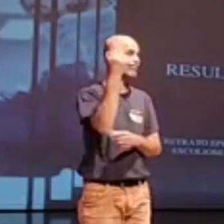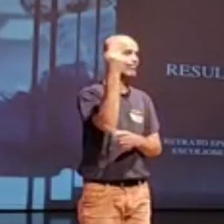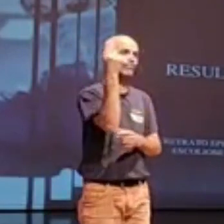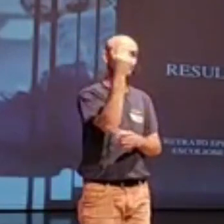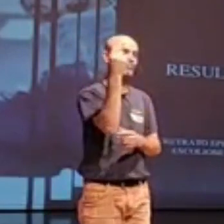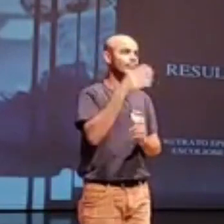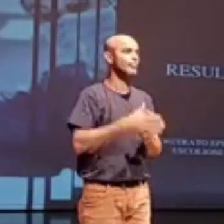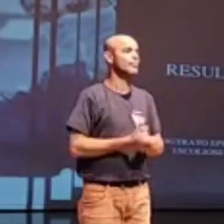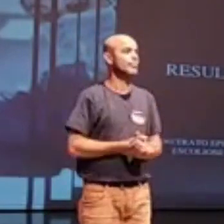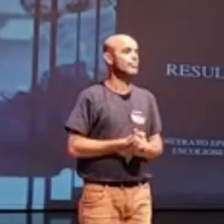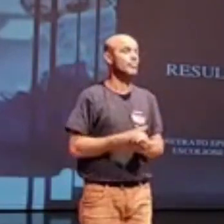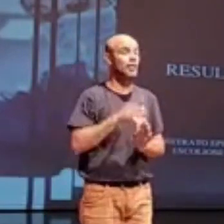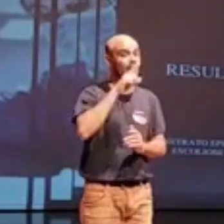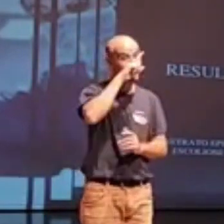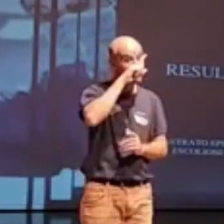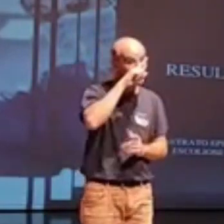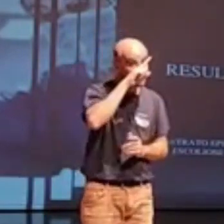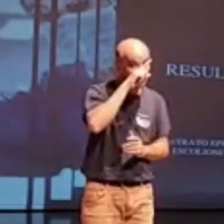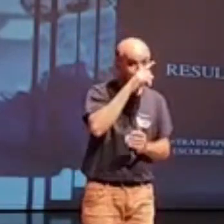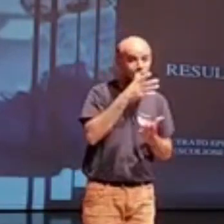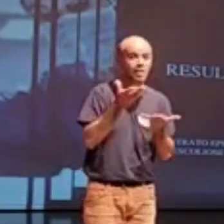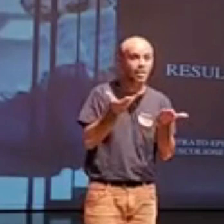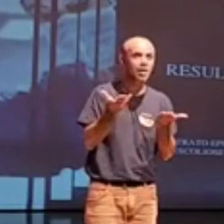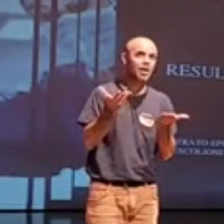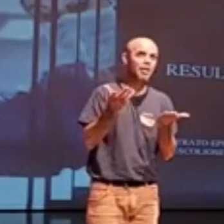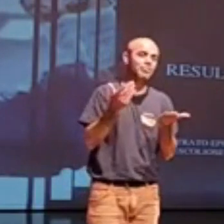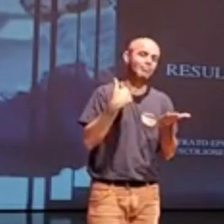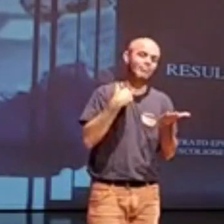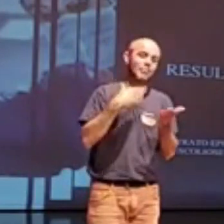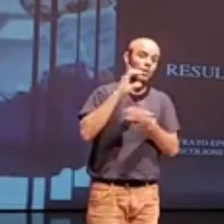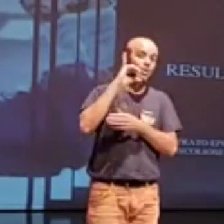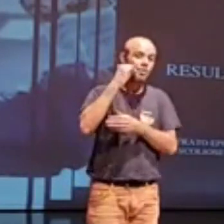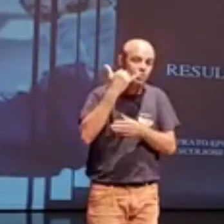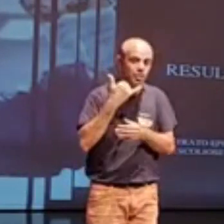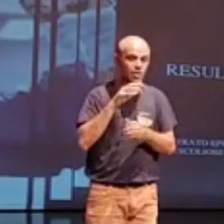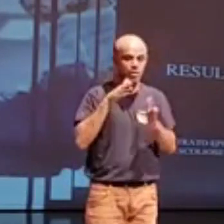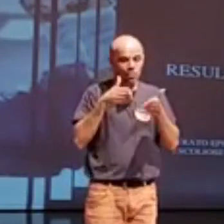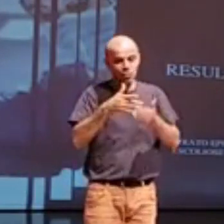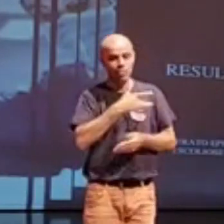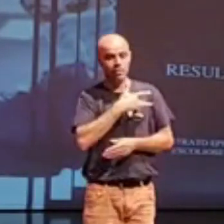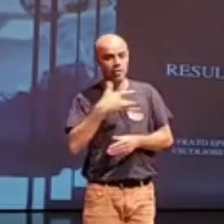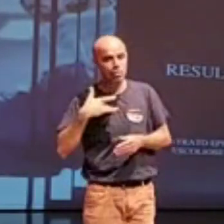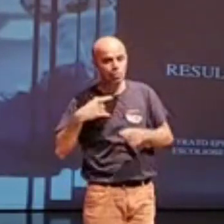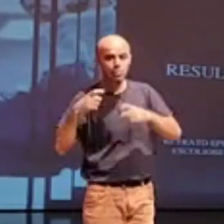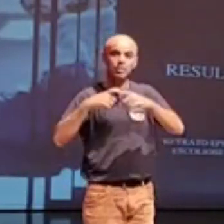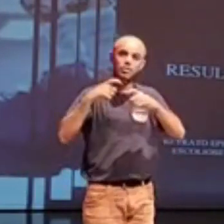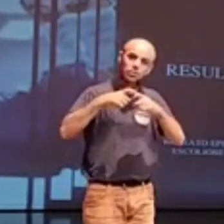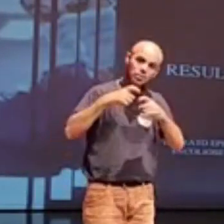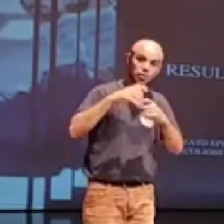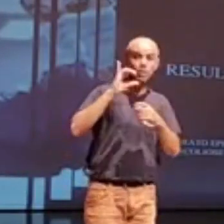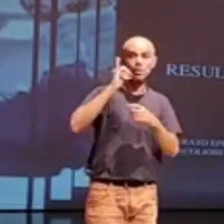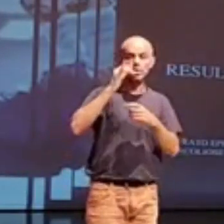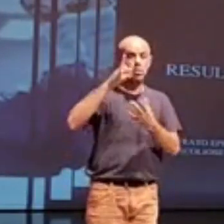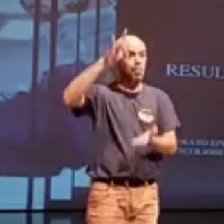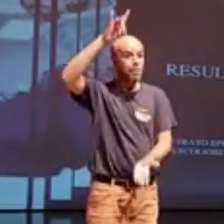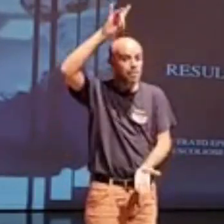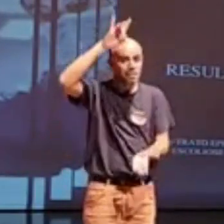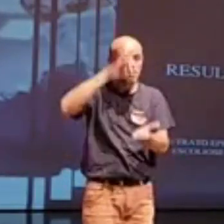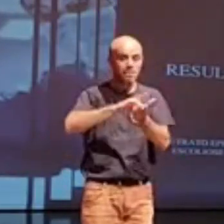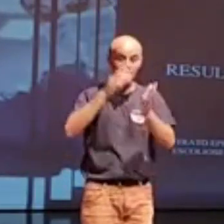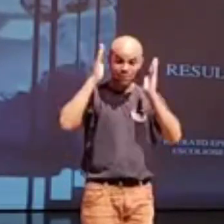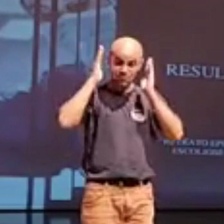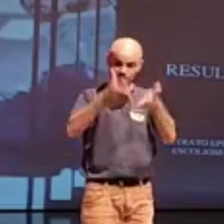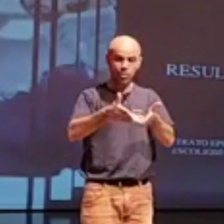gente fala em risco, né? Não é uma a ciência da saúde, ciência e medicina não é uma ciência exata.